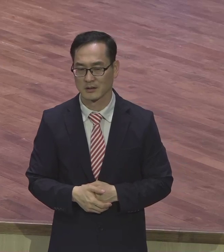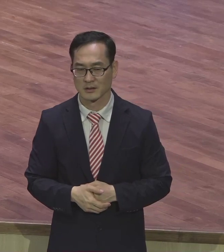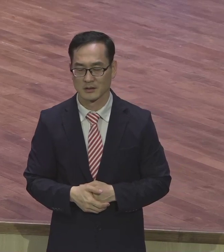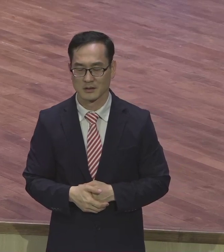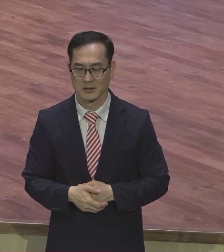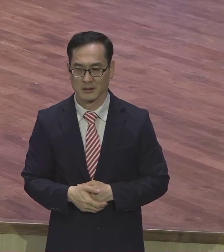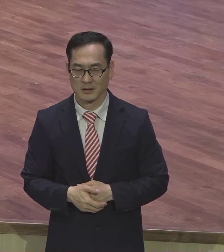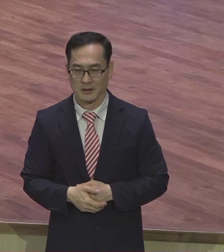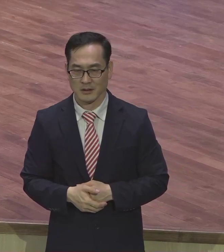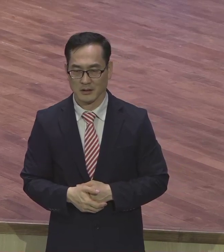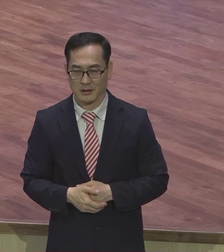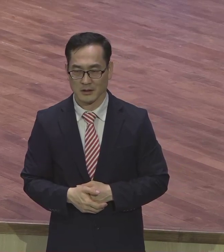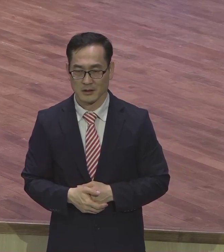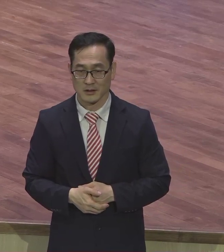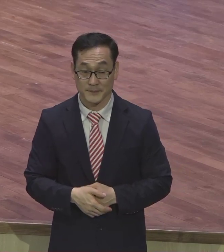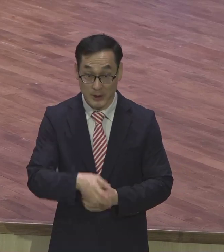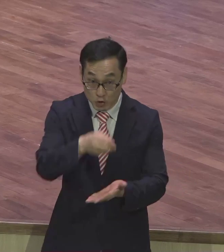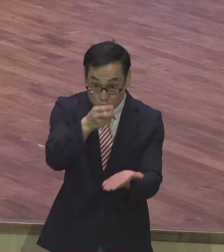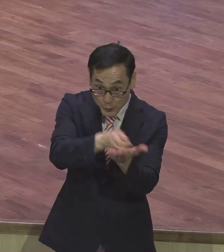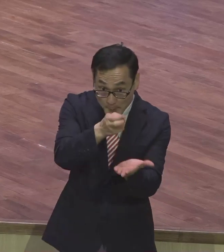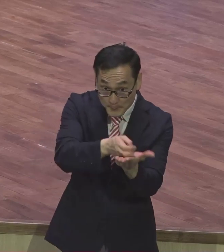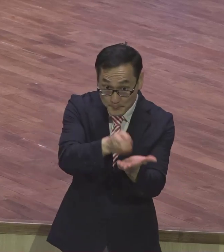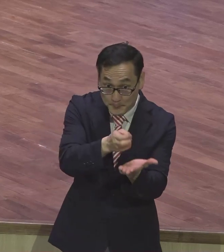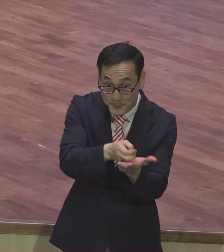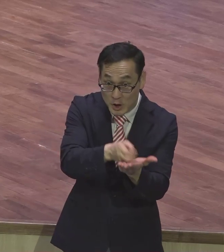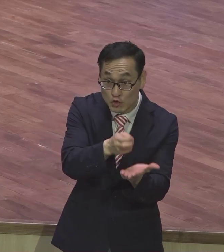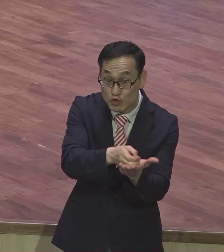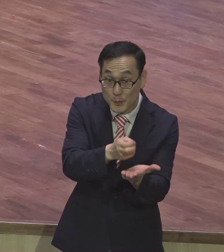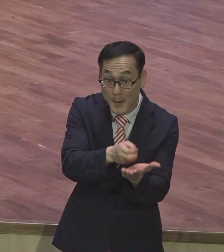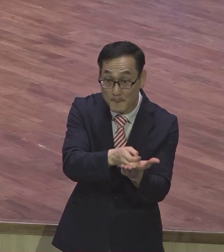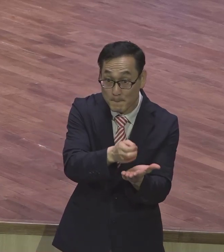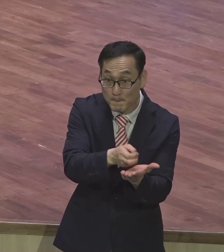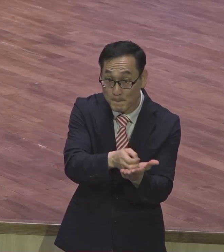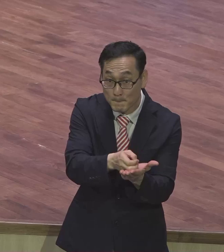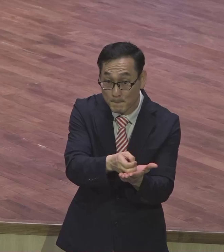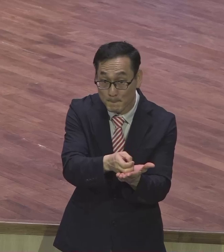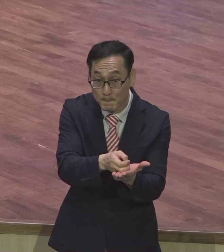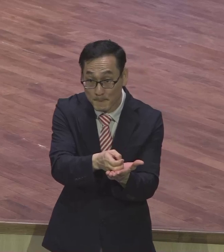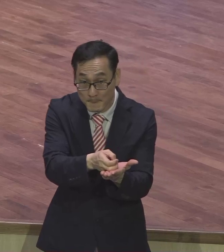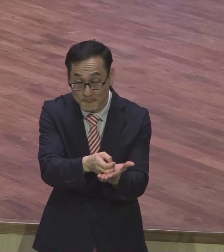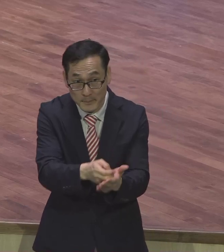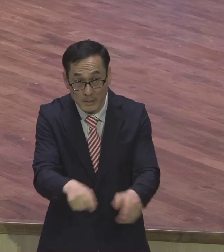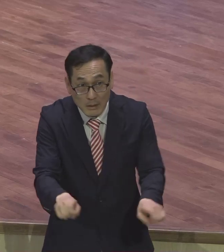이제는 더 이상 율법 앞에서 떨어야 할 필요가 없는데